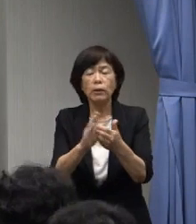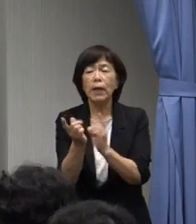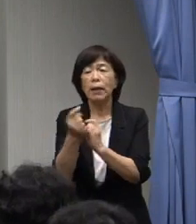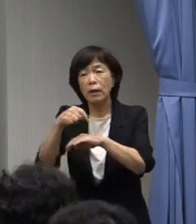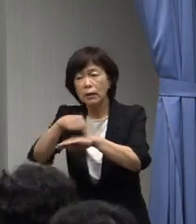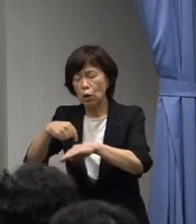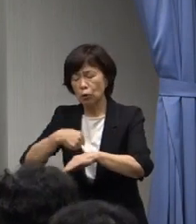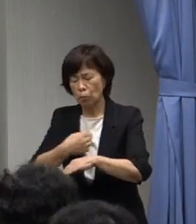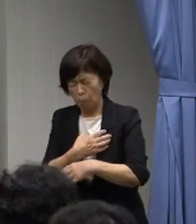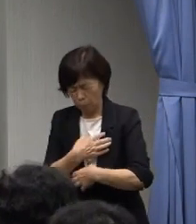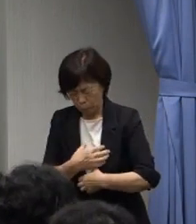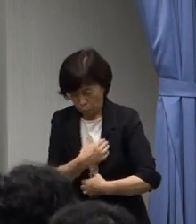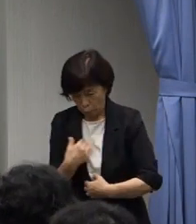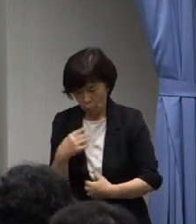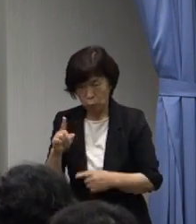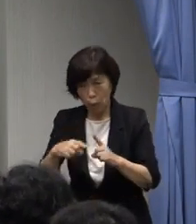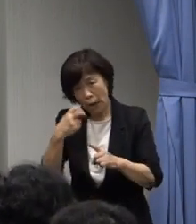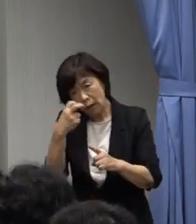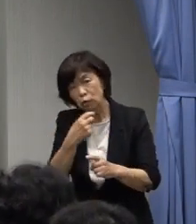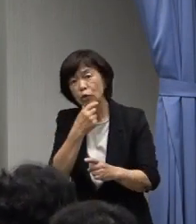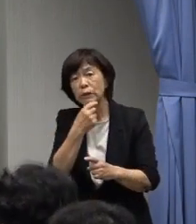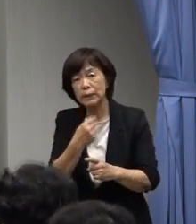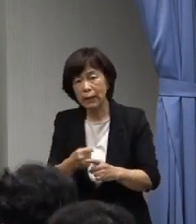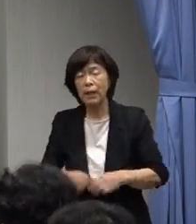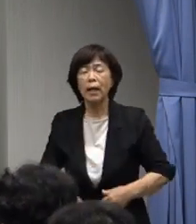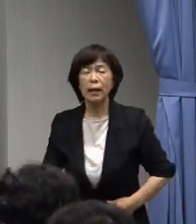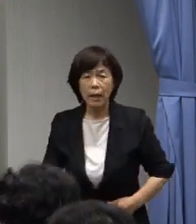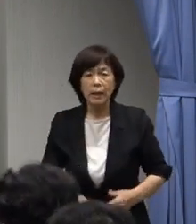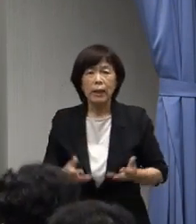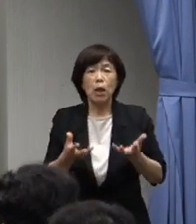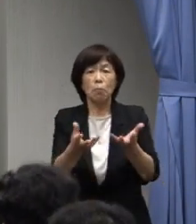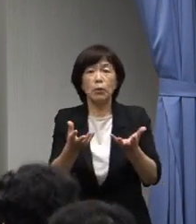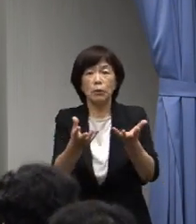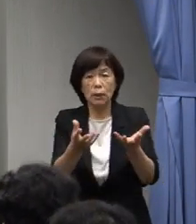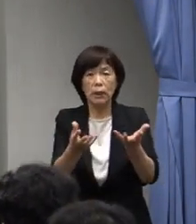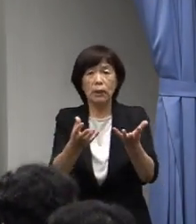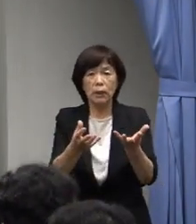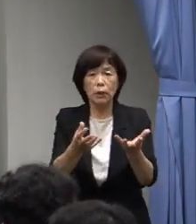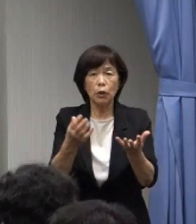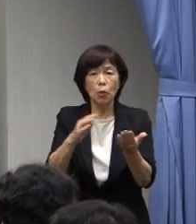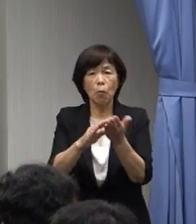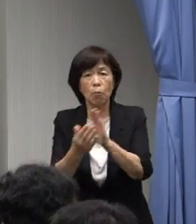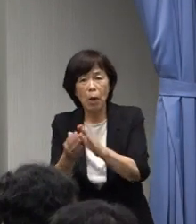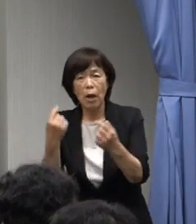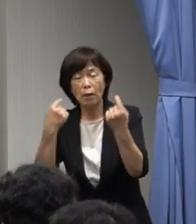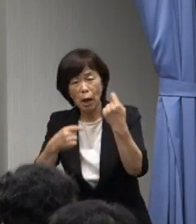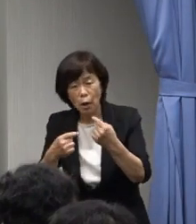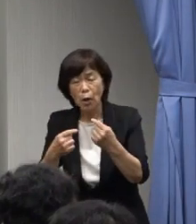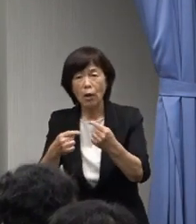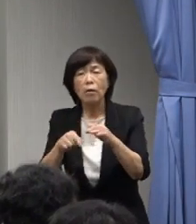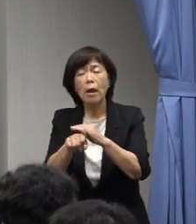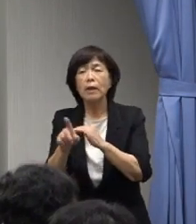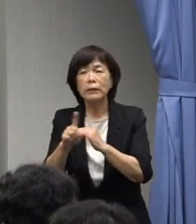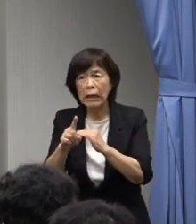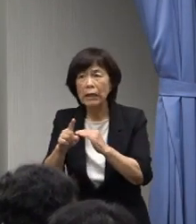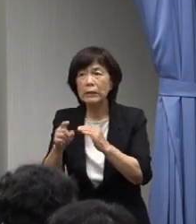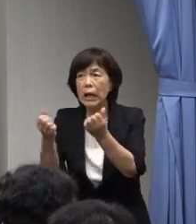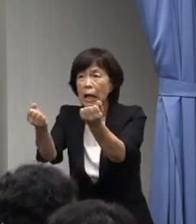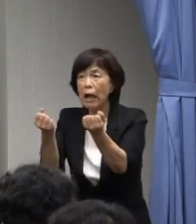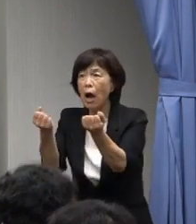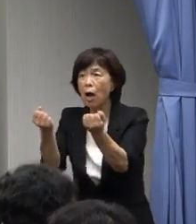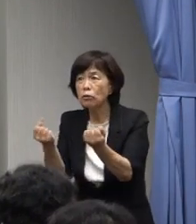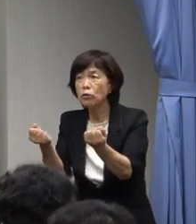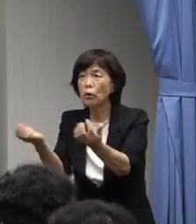。そしてですね、今回特に地震による負傷原因の約3割から5割が家具等の家具類